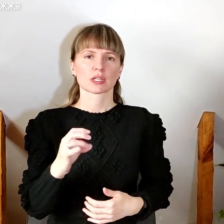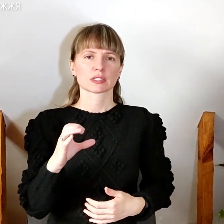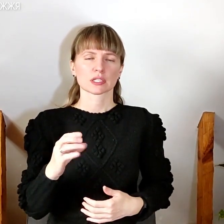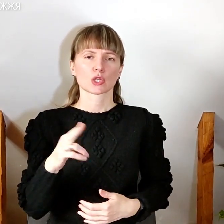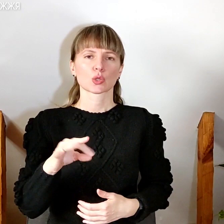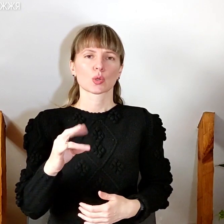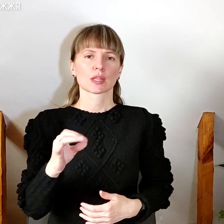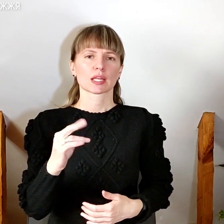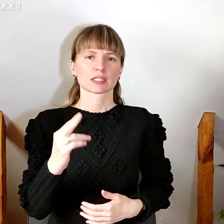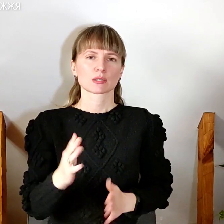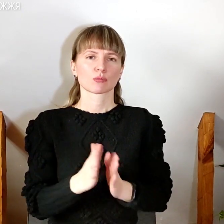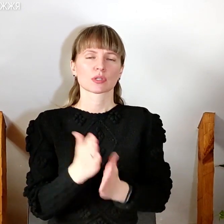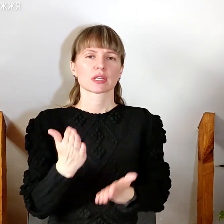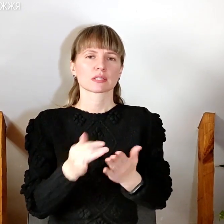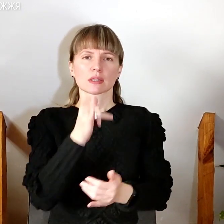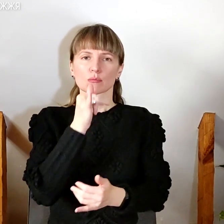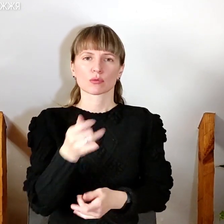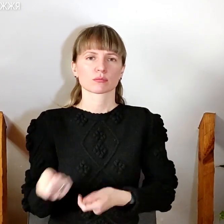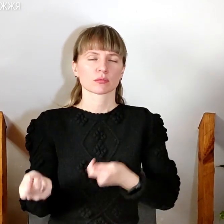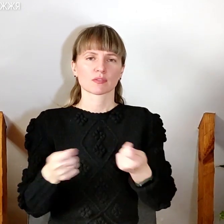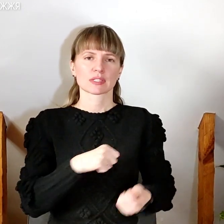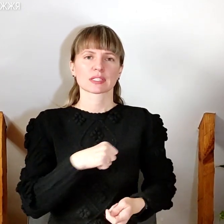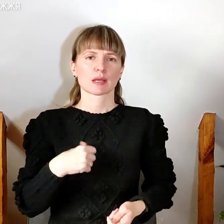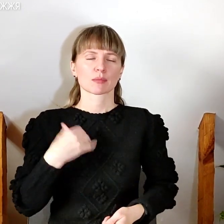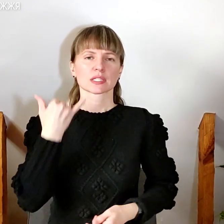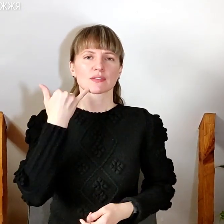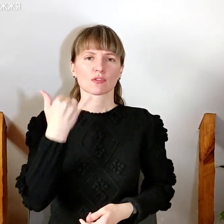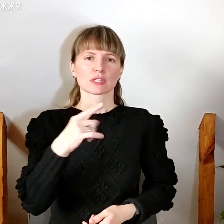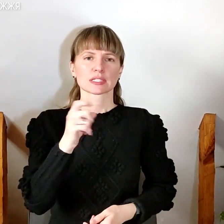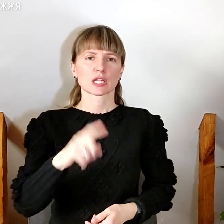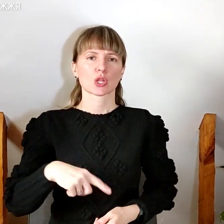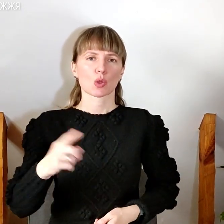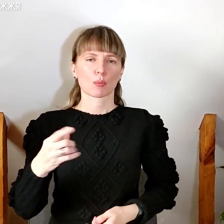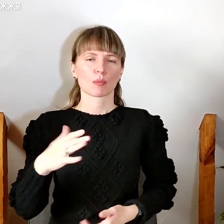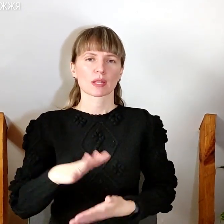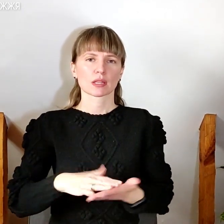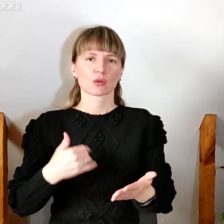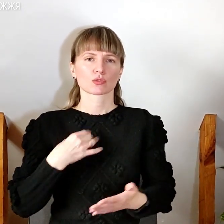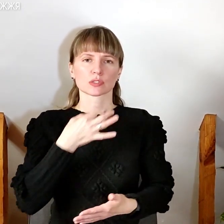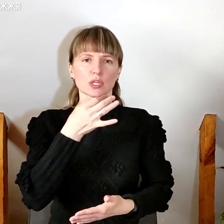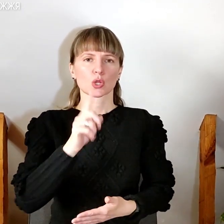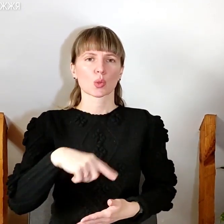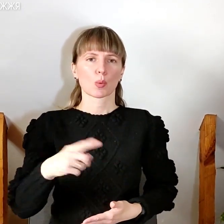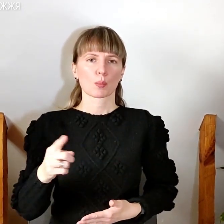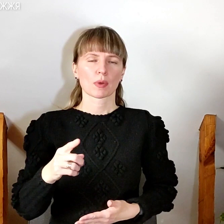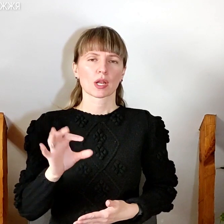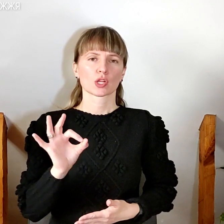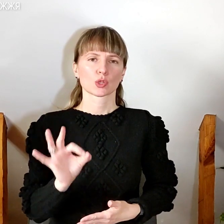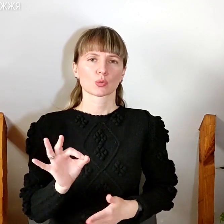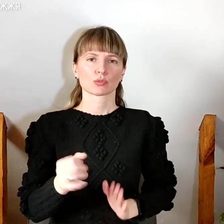Донець просить, якщо не можете підвести самі, дзвонити їй за номером. Далі я хочу озвучити номер